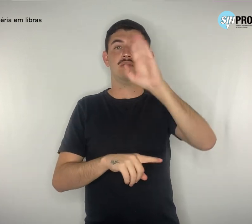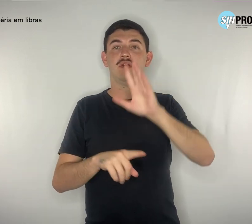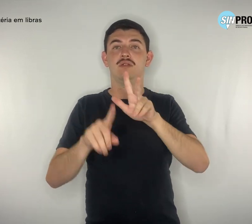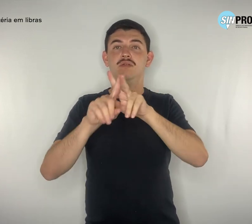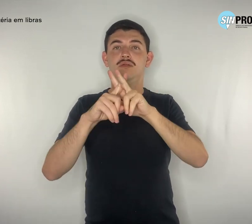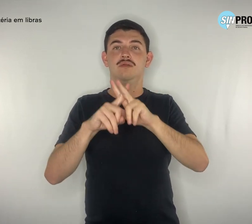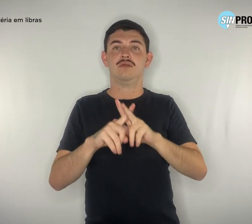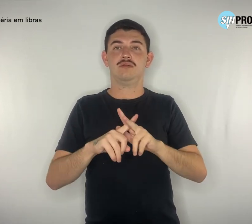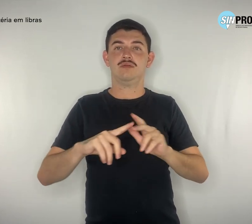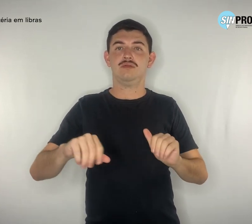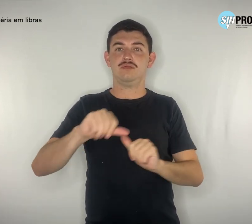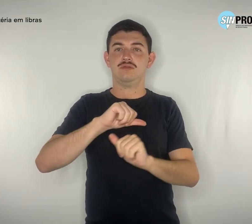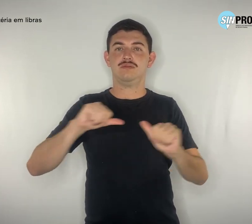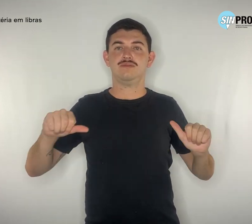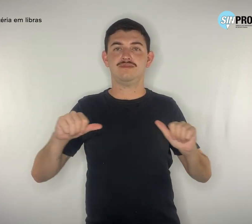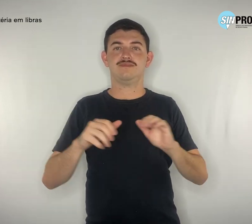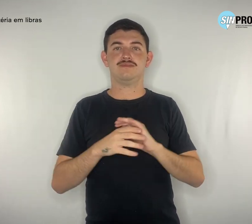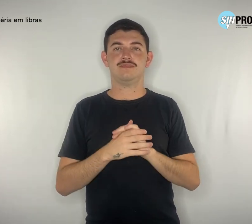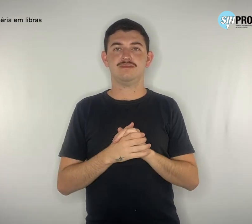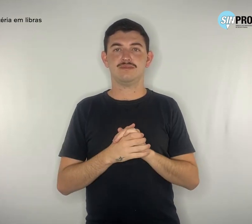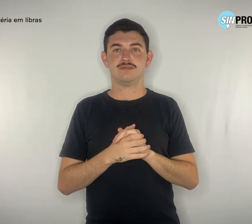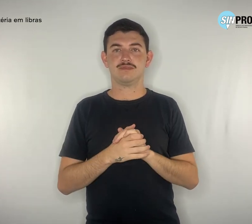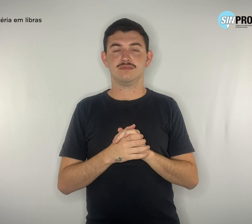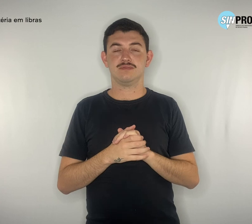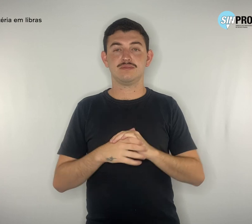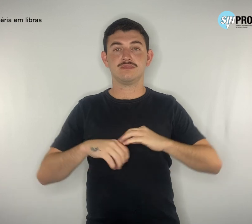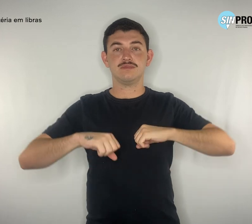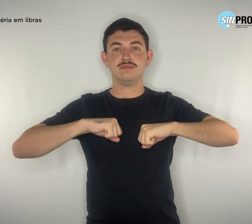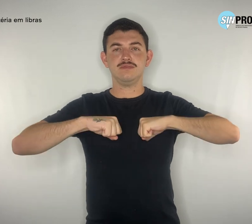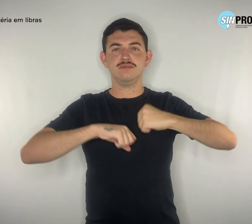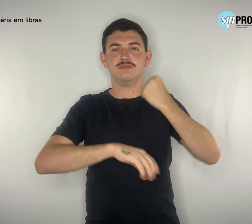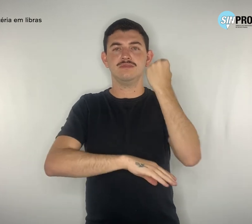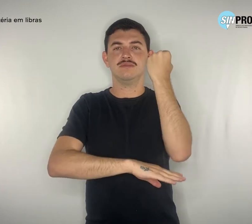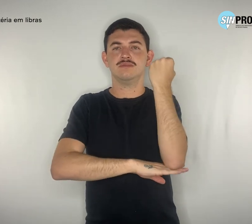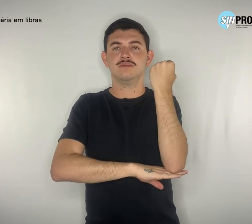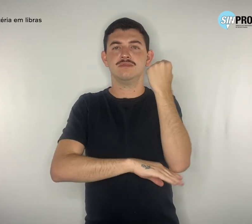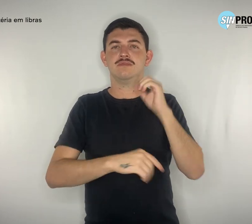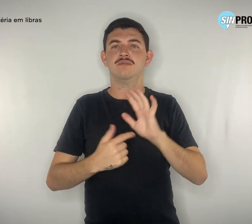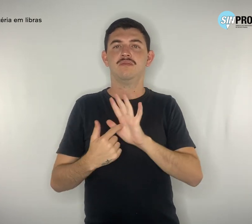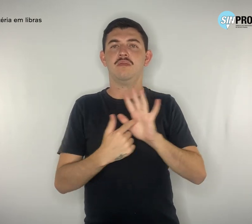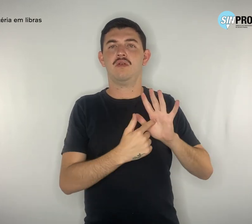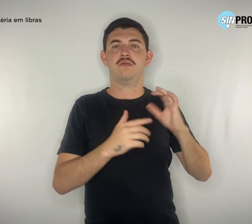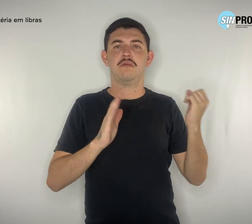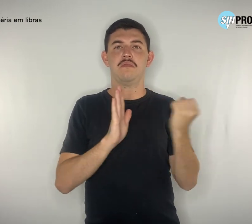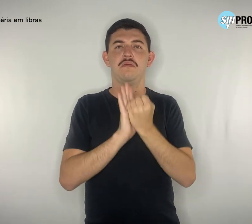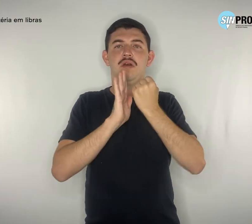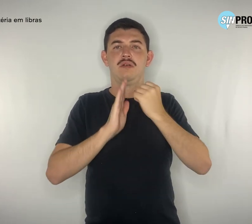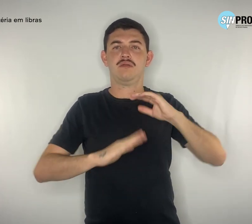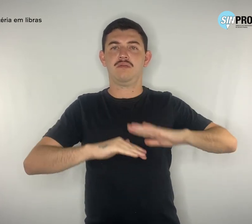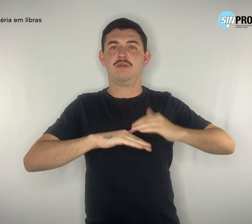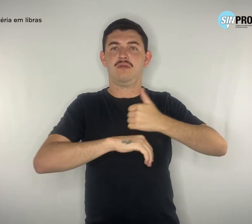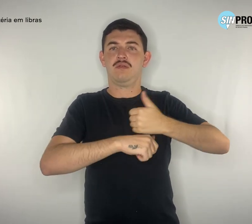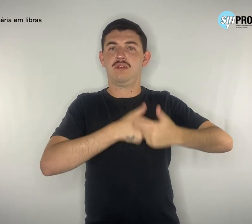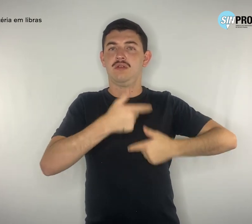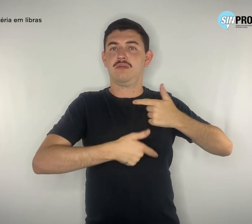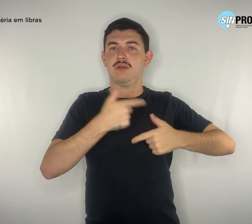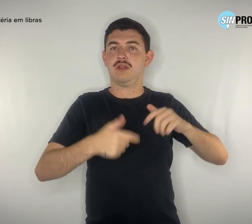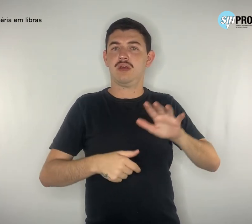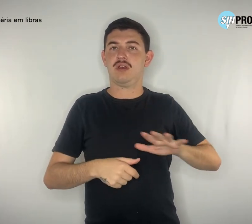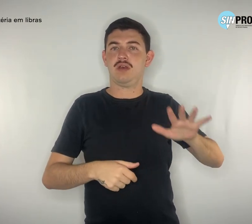Essa resistência é também uma marca dos profissionais da educação. Kleber Soares, diretor